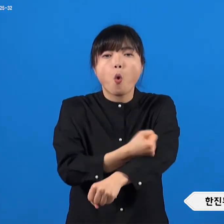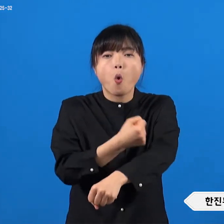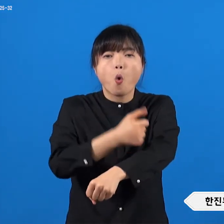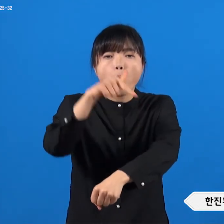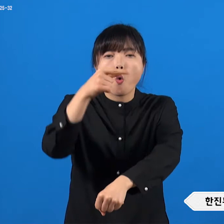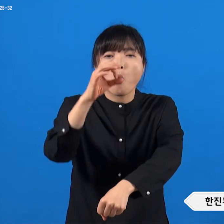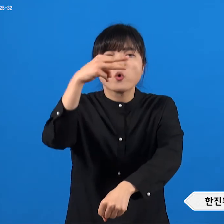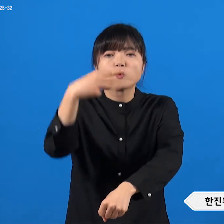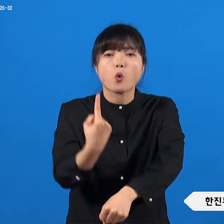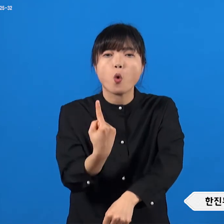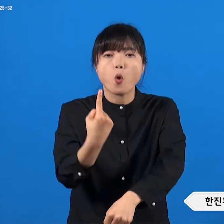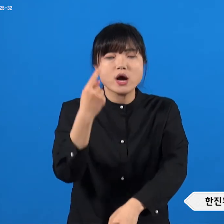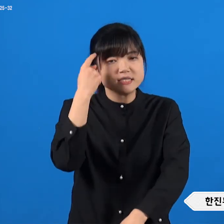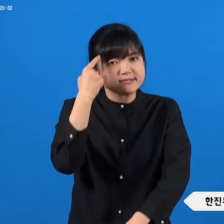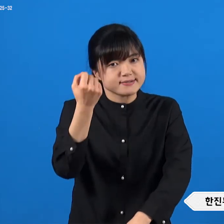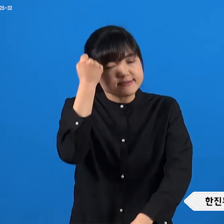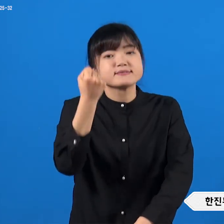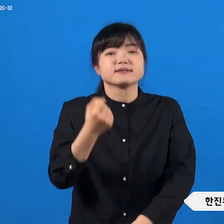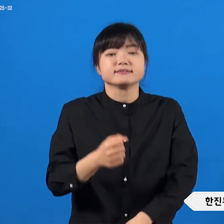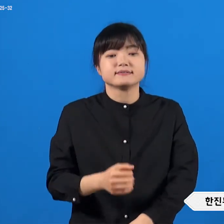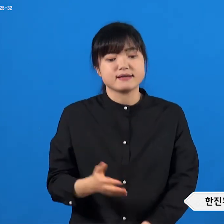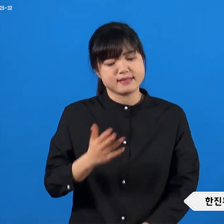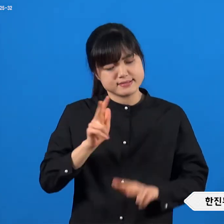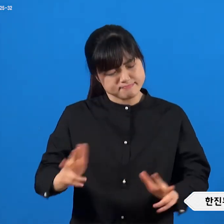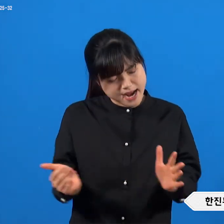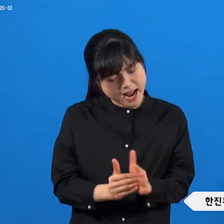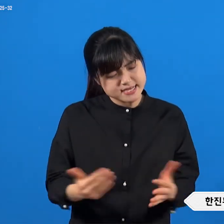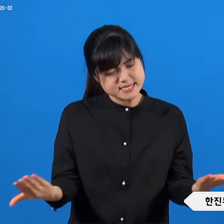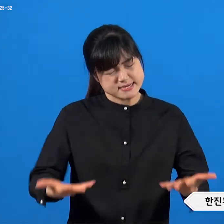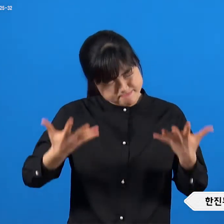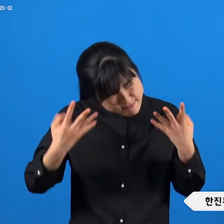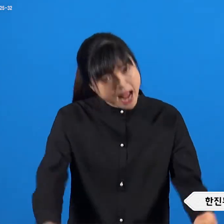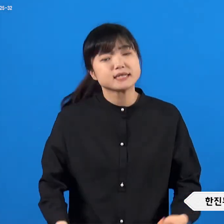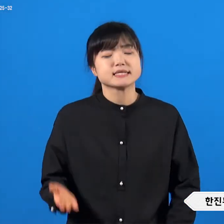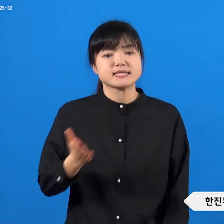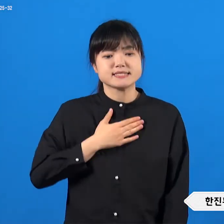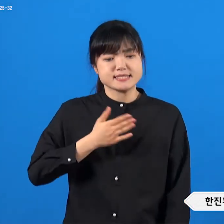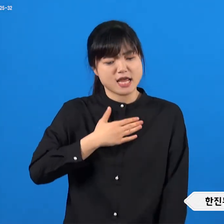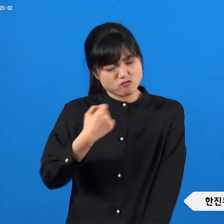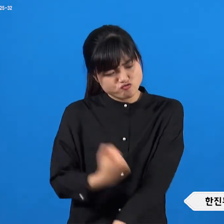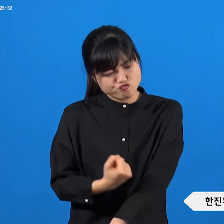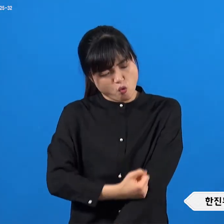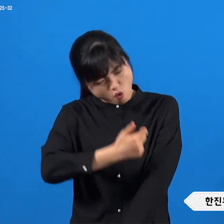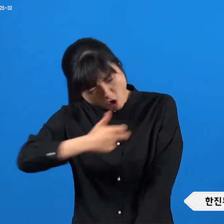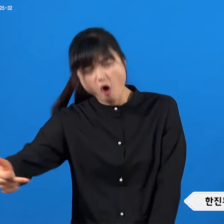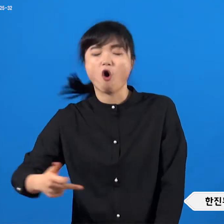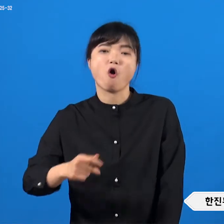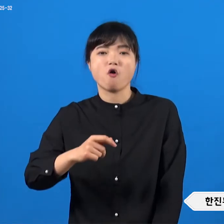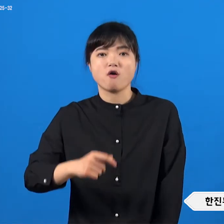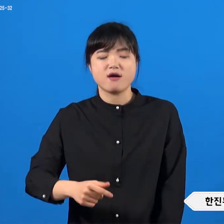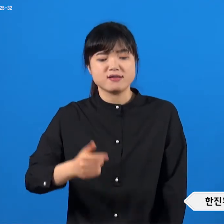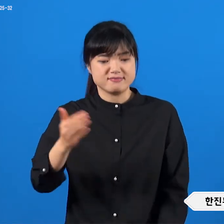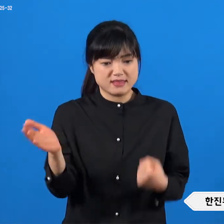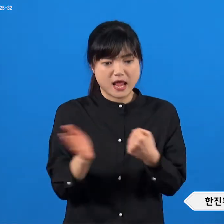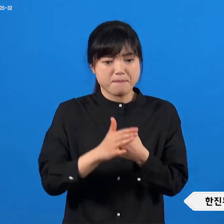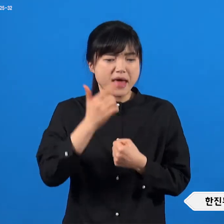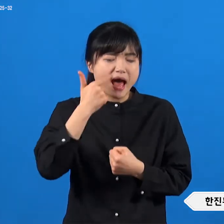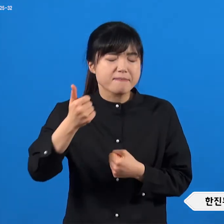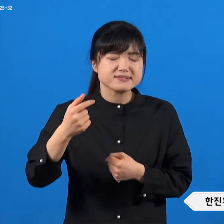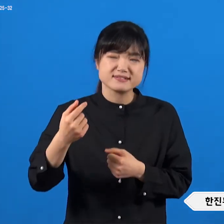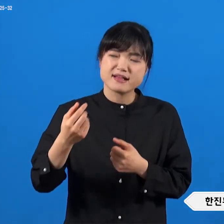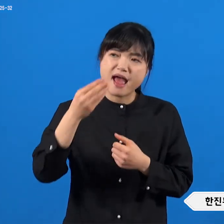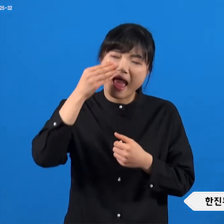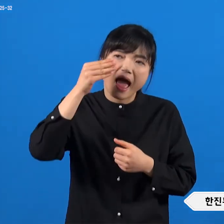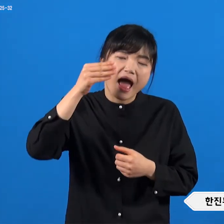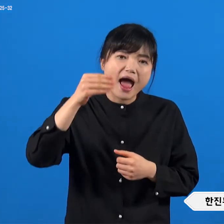차 있었습니다. 내가 그동안 일 많이 했다, 다 내 공이다, 그러니 아버지는 나에게